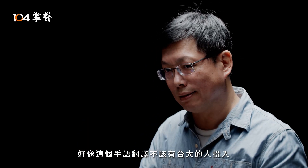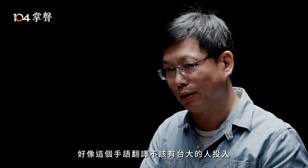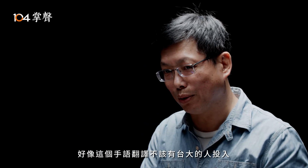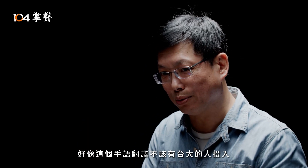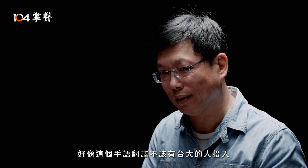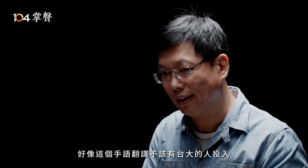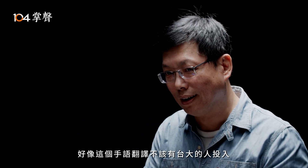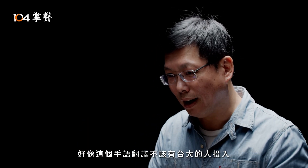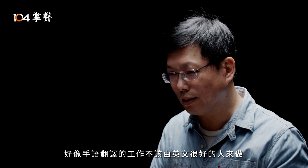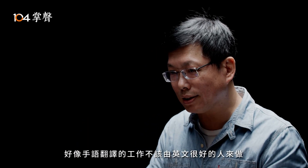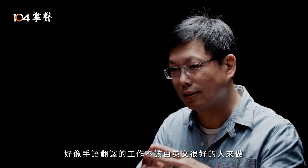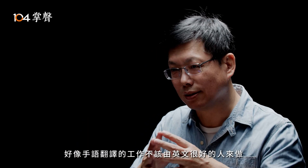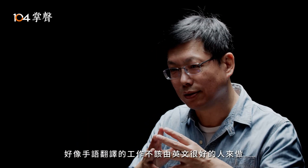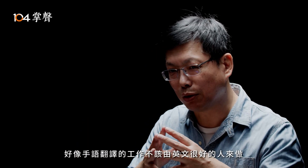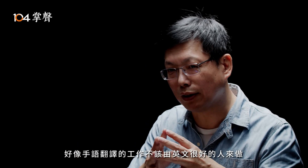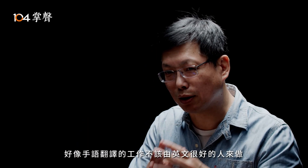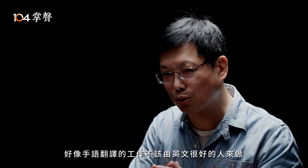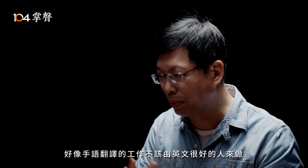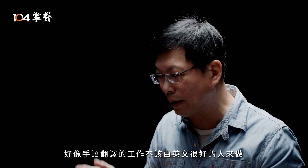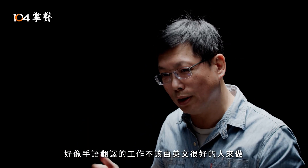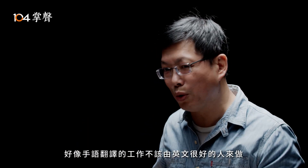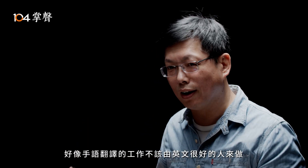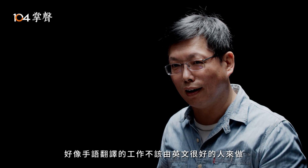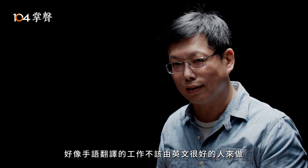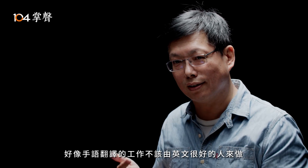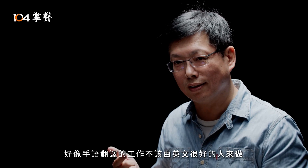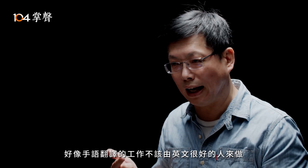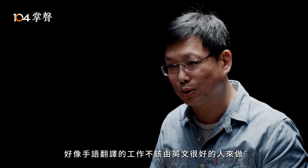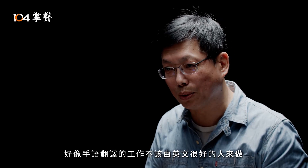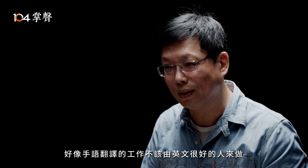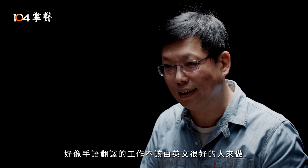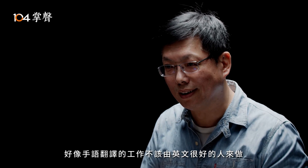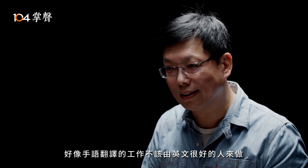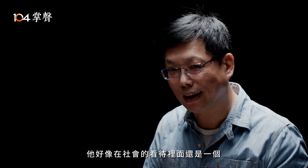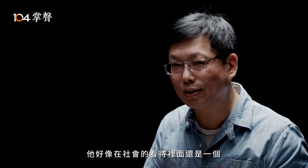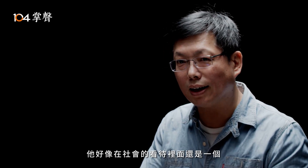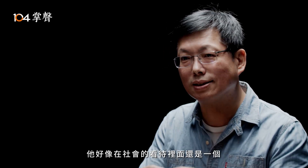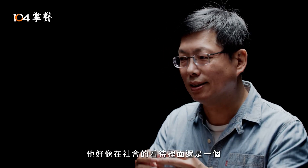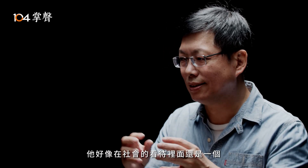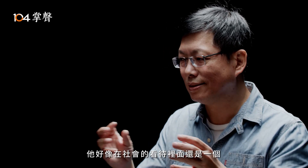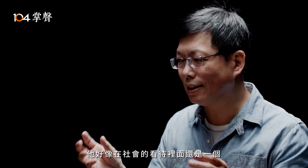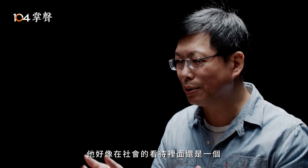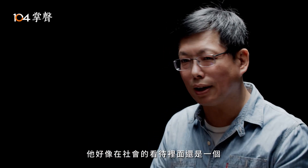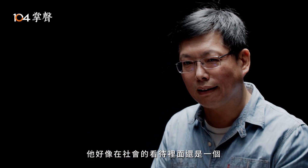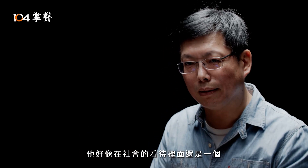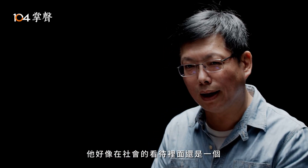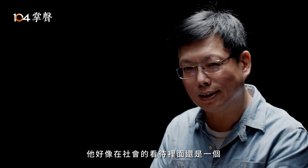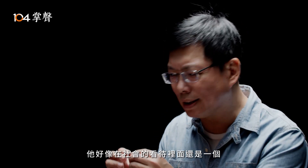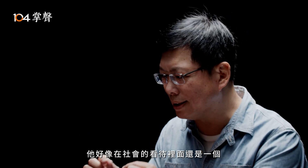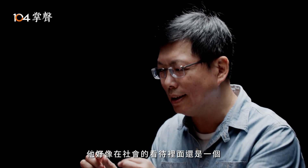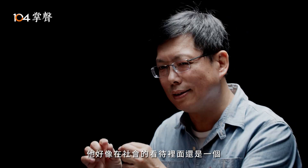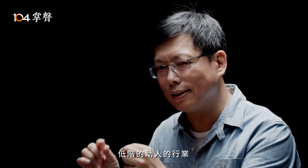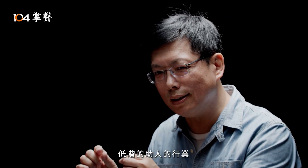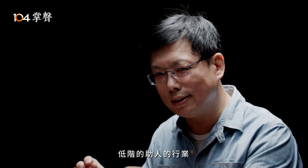大的人投入，好像这个手语翻译这个工作不该有英文很好的人来做。他好像还是在社会的看待里面，还是